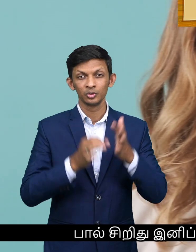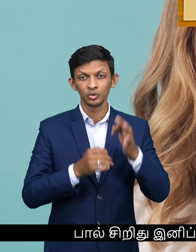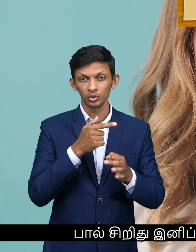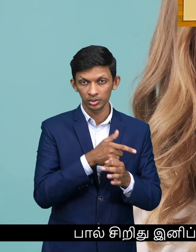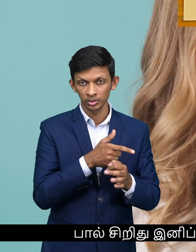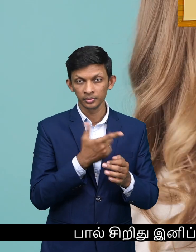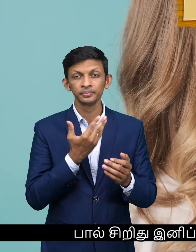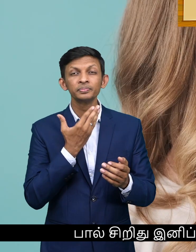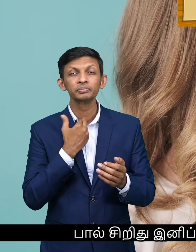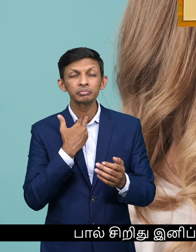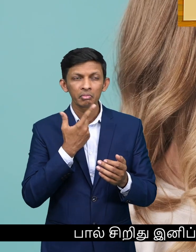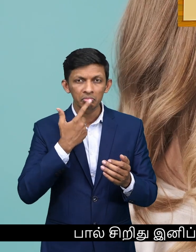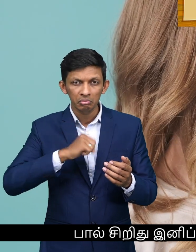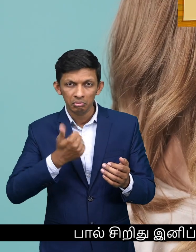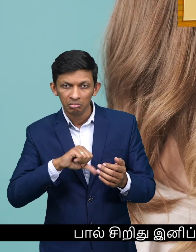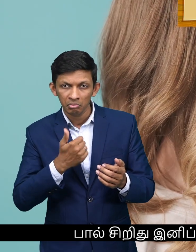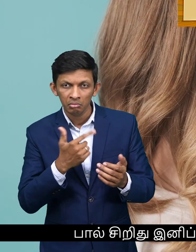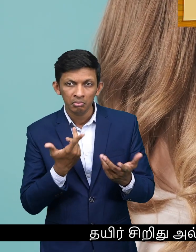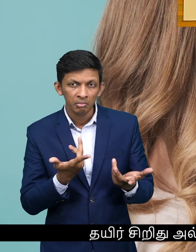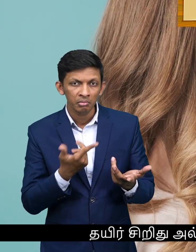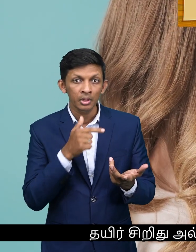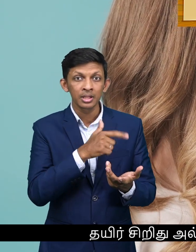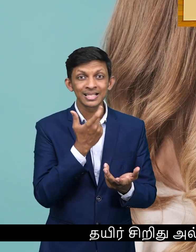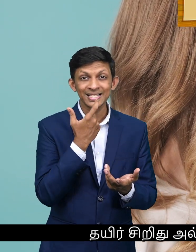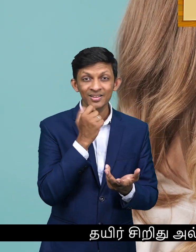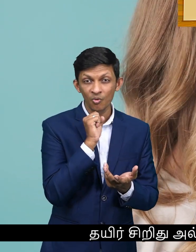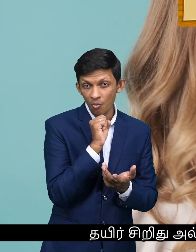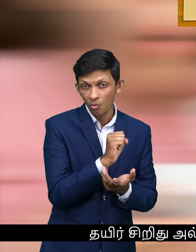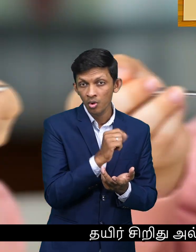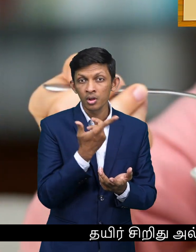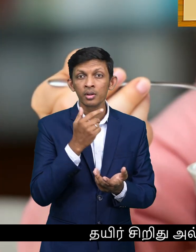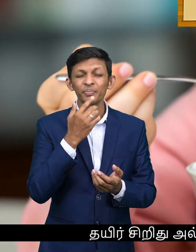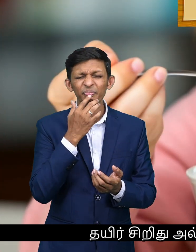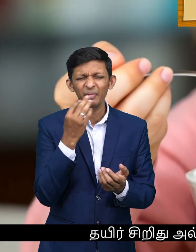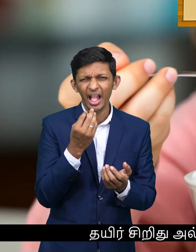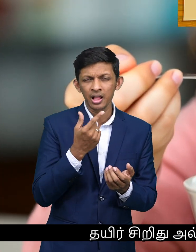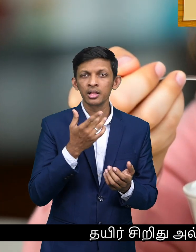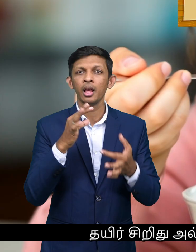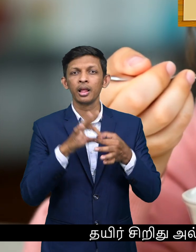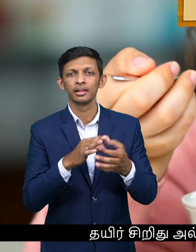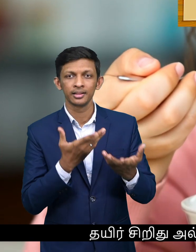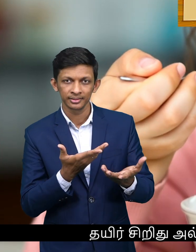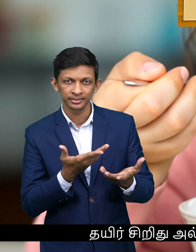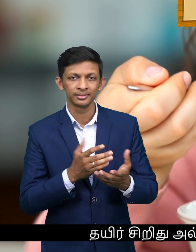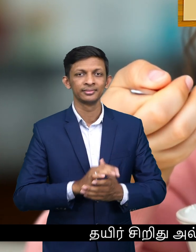பால் சிறிது இனிப்பு சுவை கொண்டது, அதே சமயம் தயிர் சிறிது அல்லது அதிக புளிப்புடன்